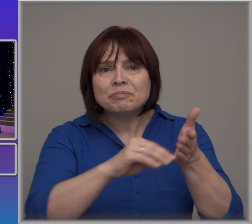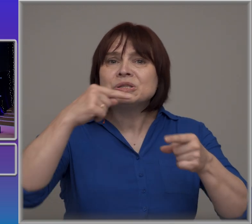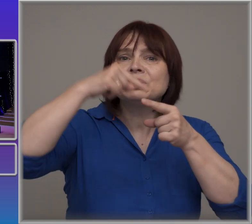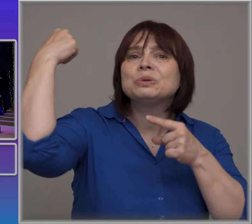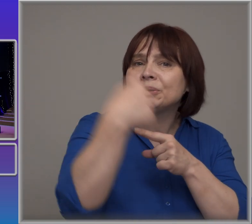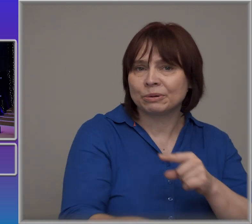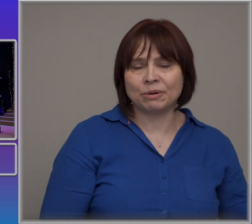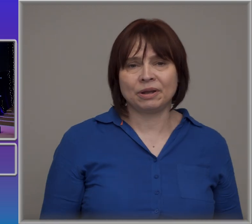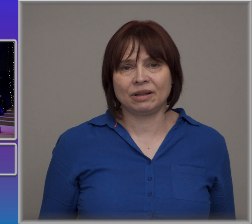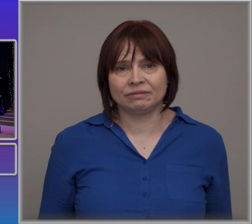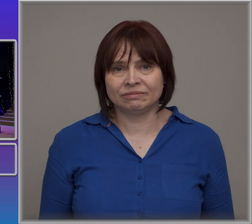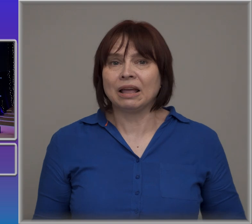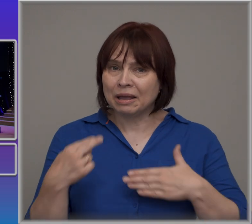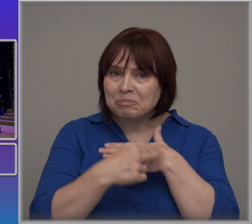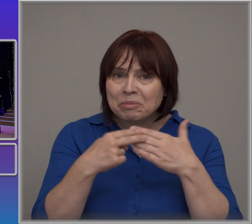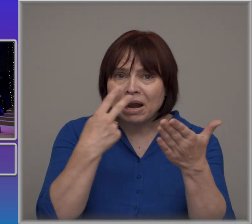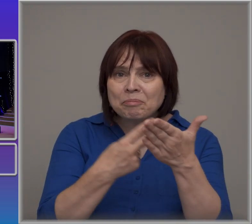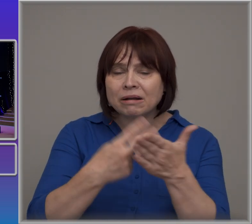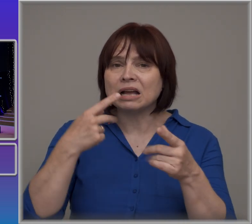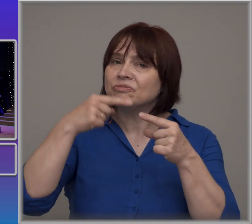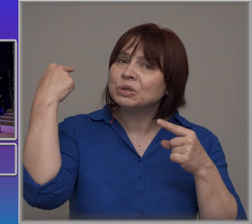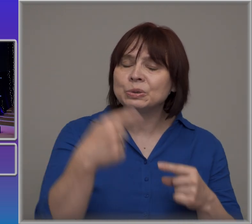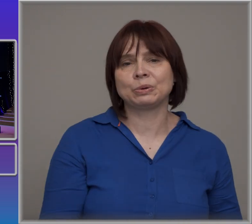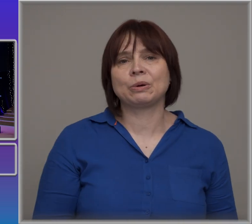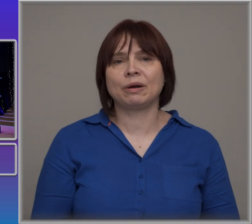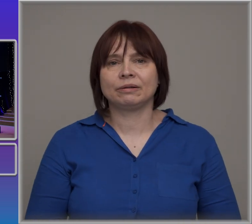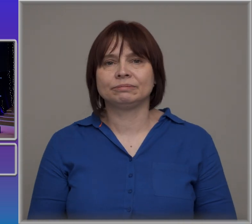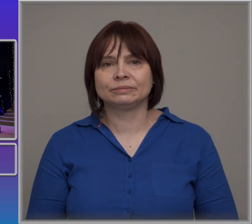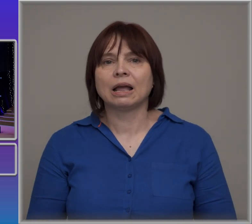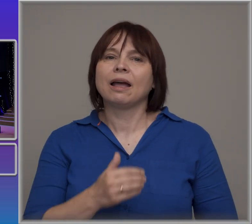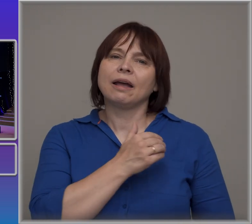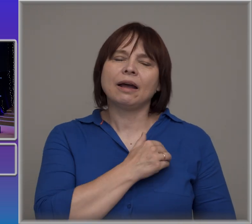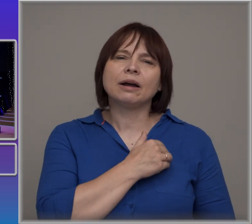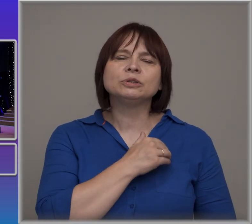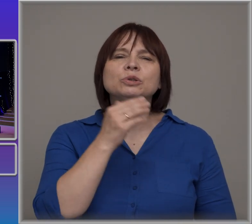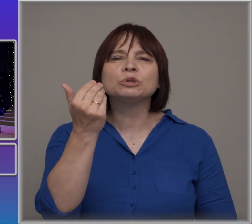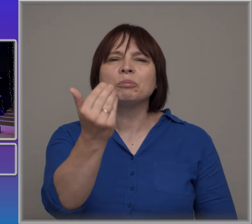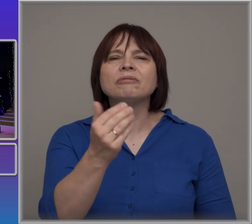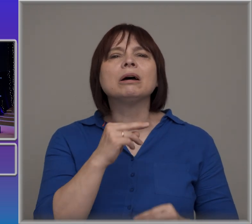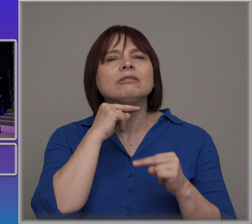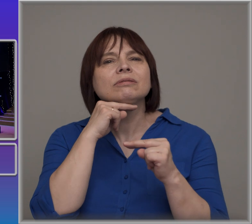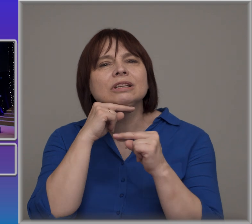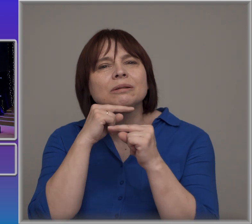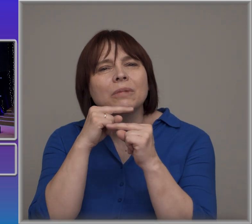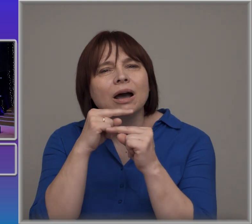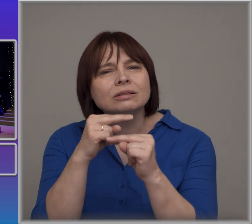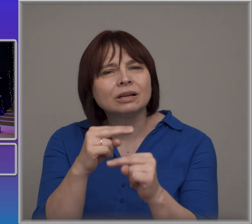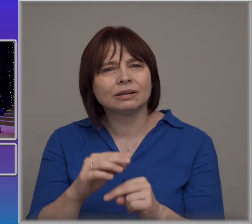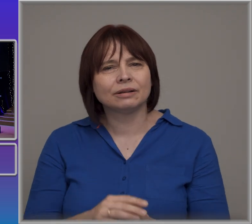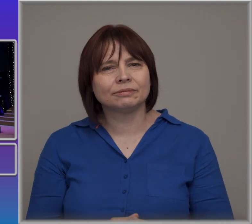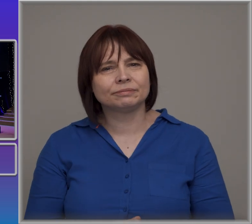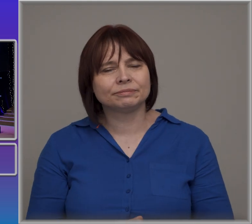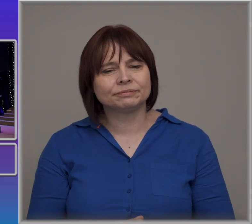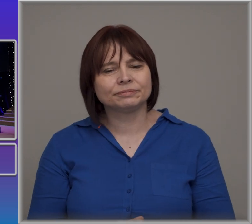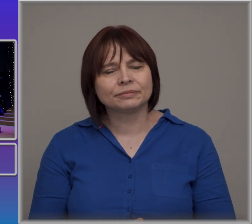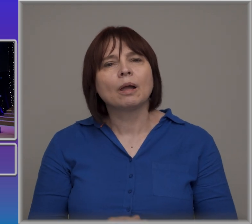он должен стараться уклониться, это от вот такой вот физической работы. К сожалению, это есть в богословии, в